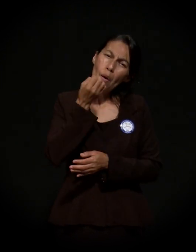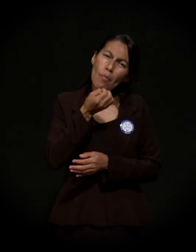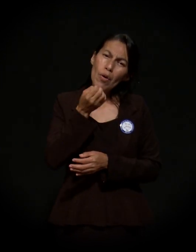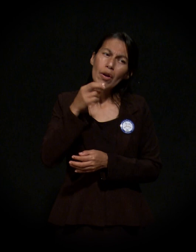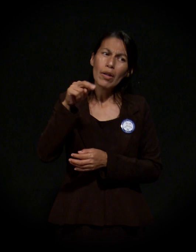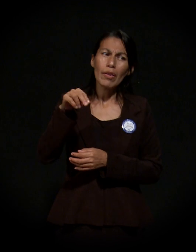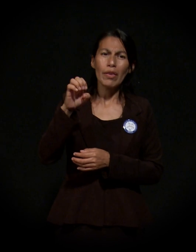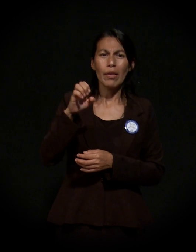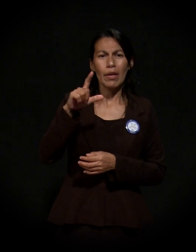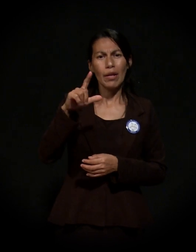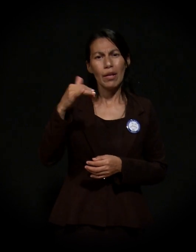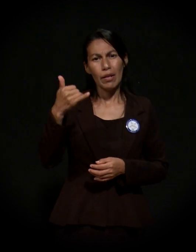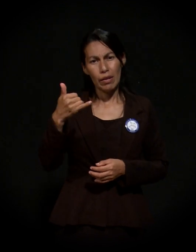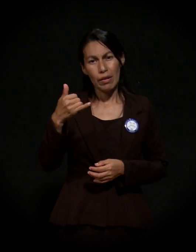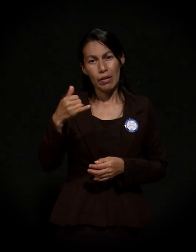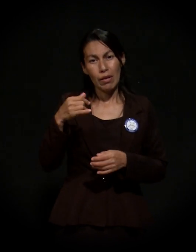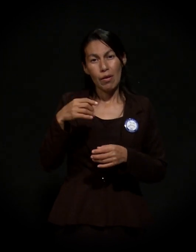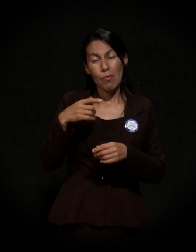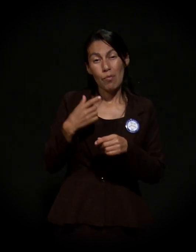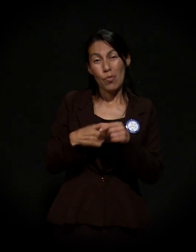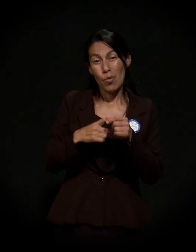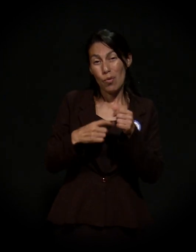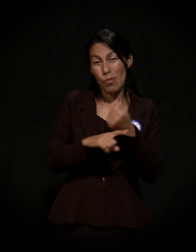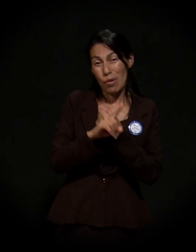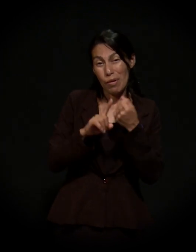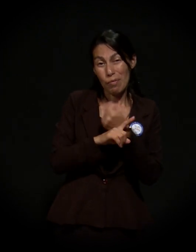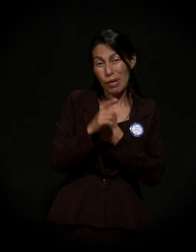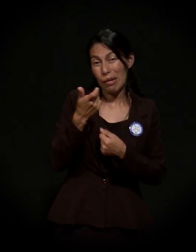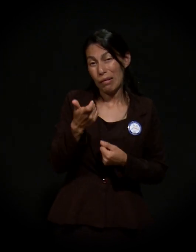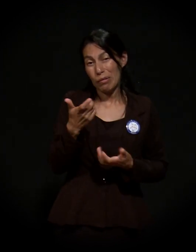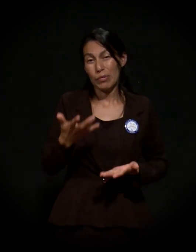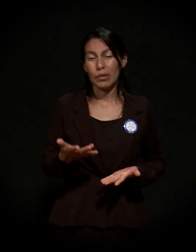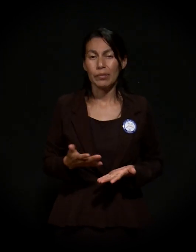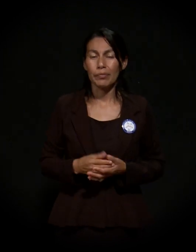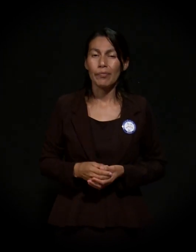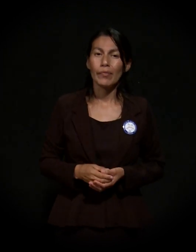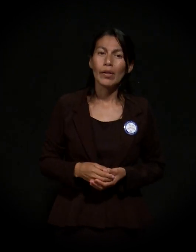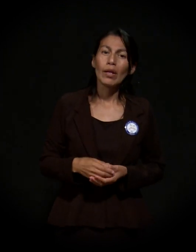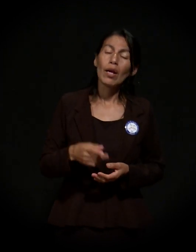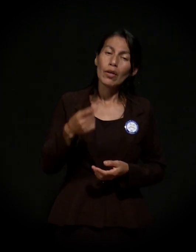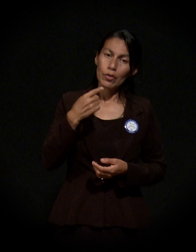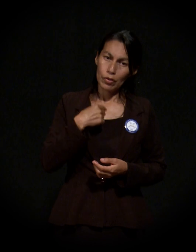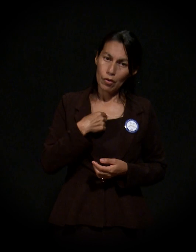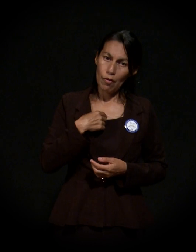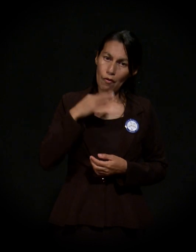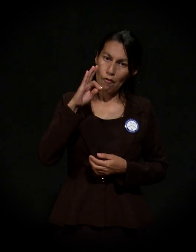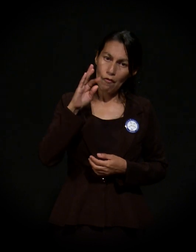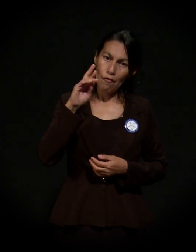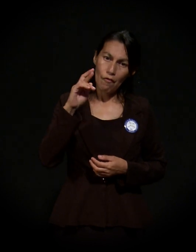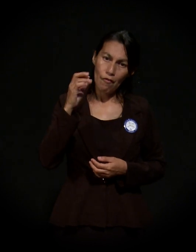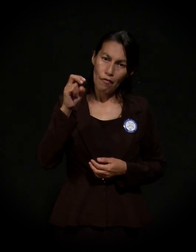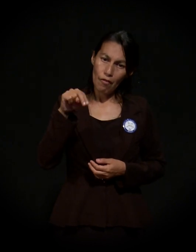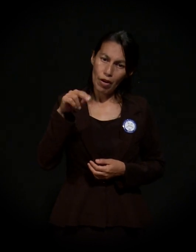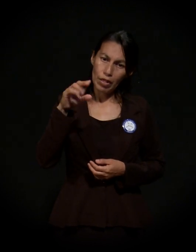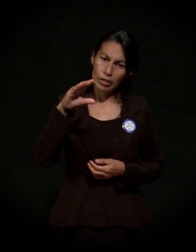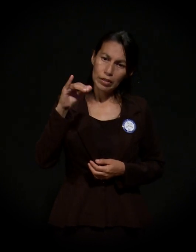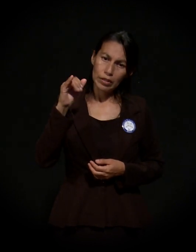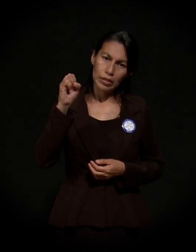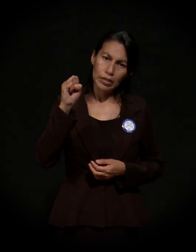a estar orando por Neri. Deseo que oren por mí. Soy Francisco